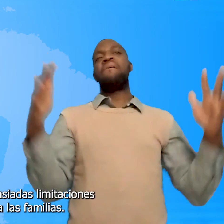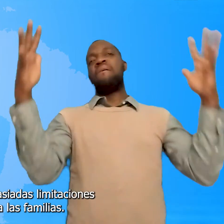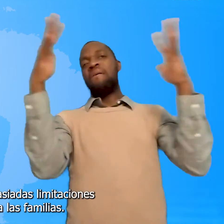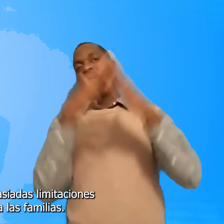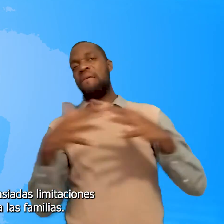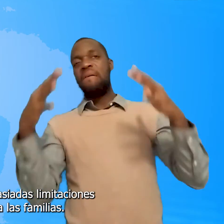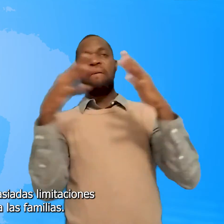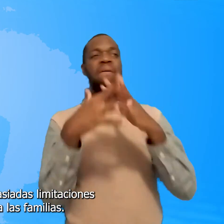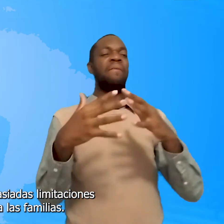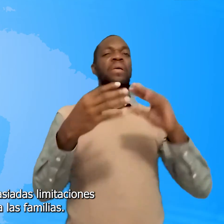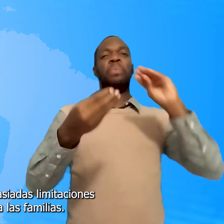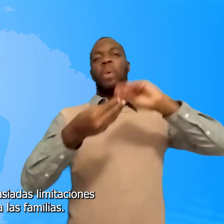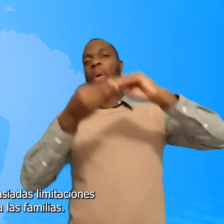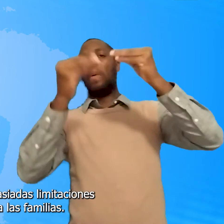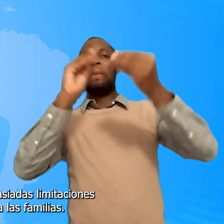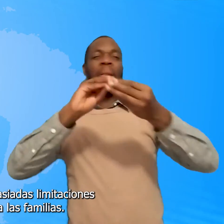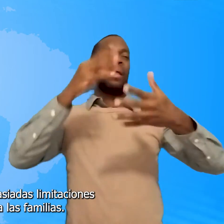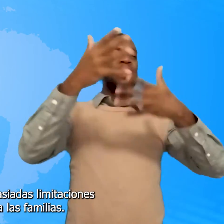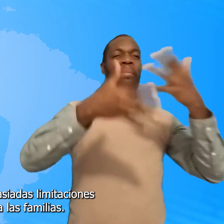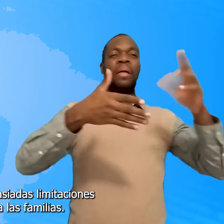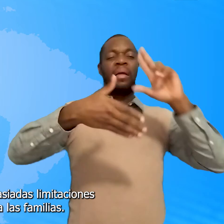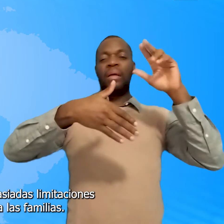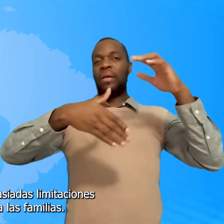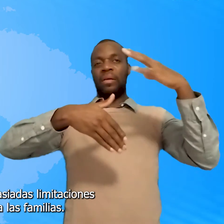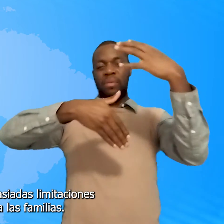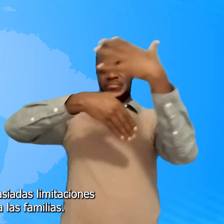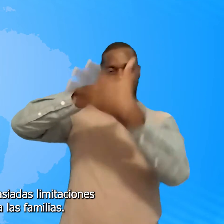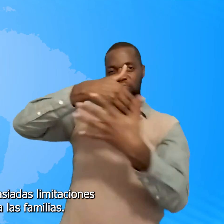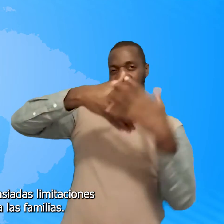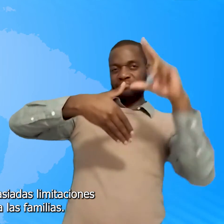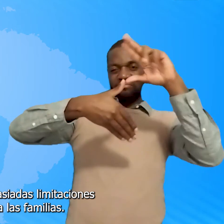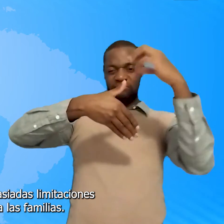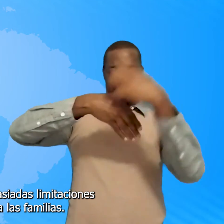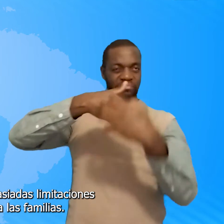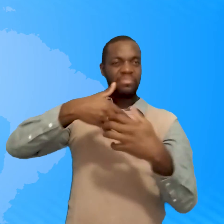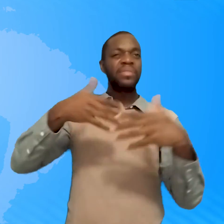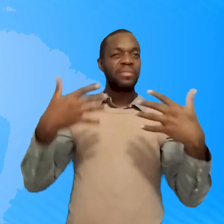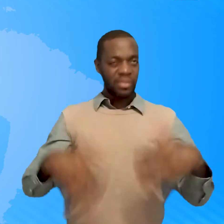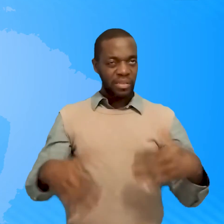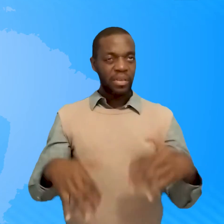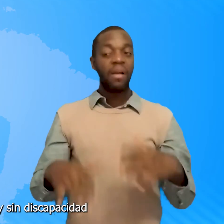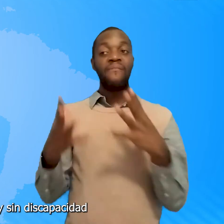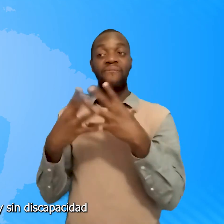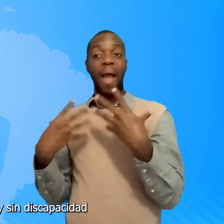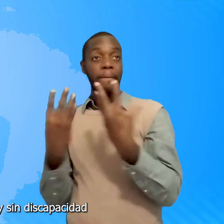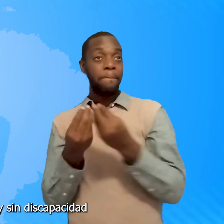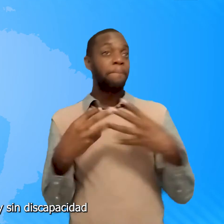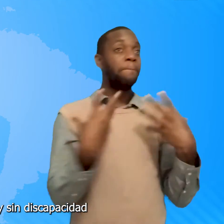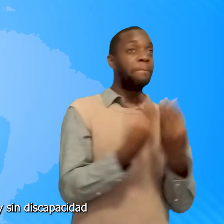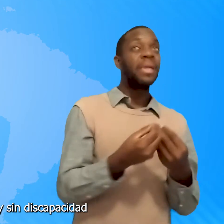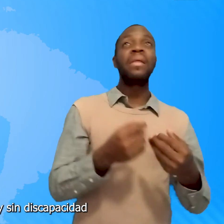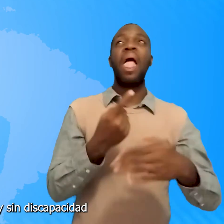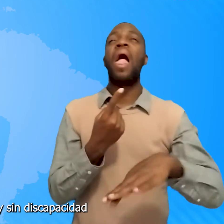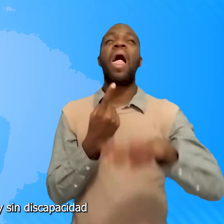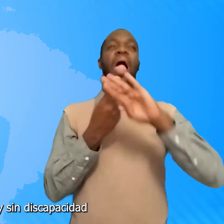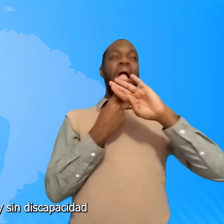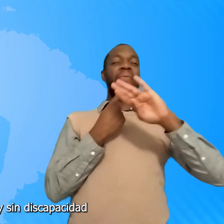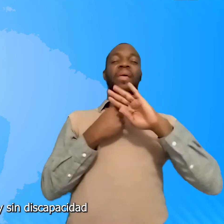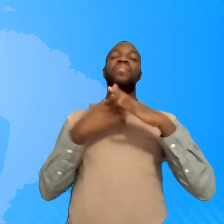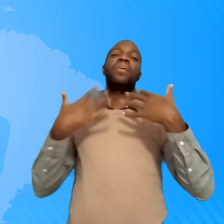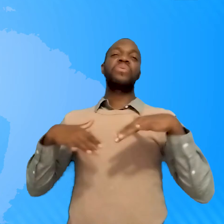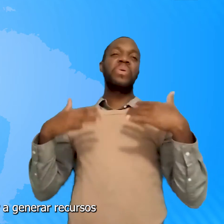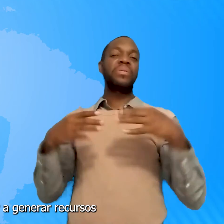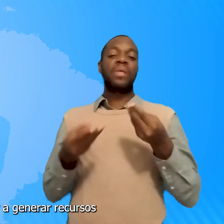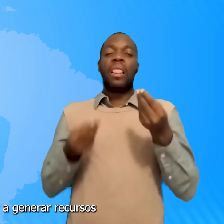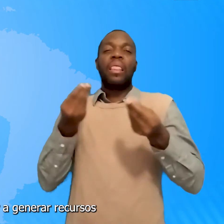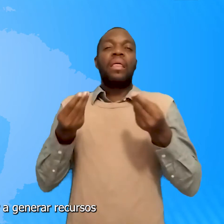generado demasiadas limitaciones económicas a las familias. Vemos niños con y sin